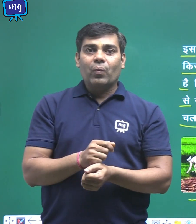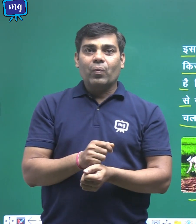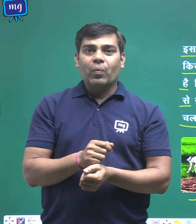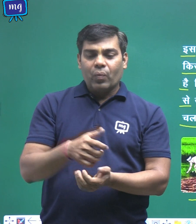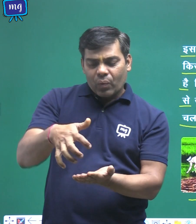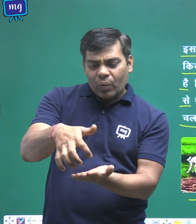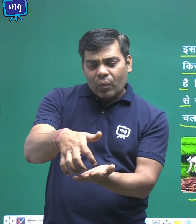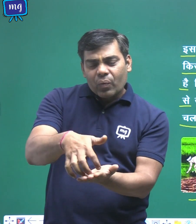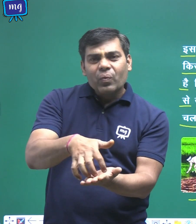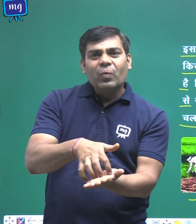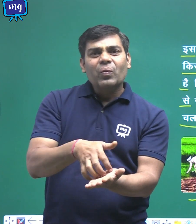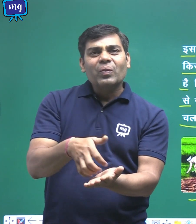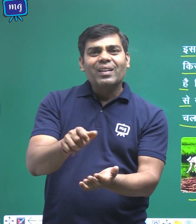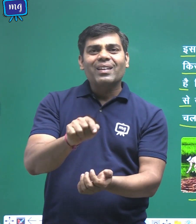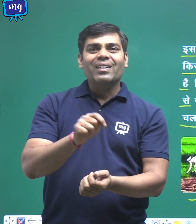जोतकर